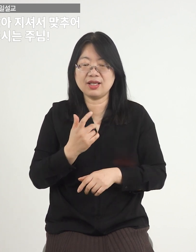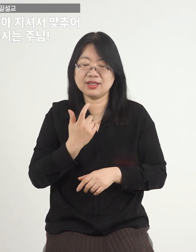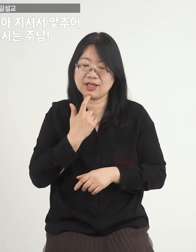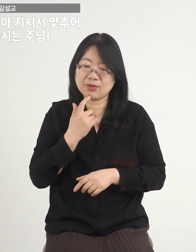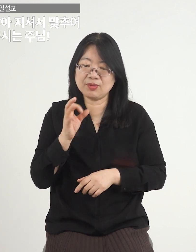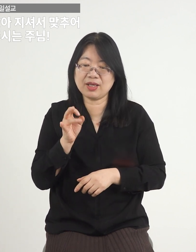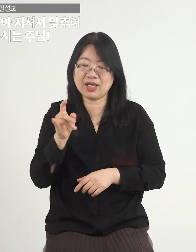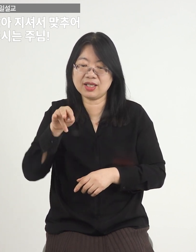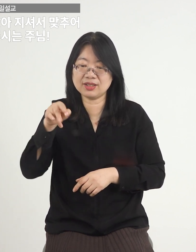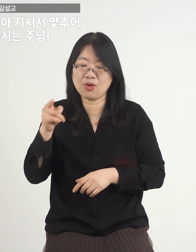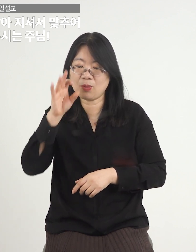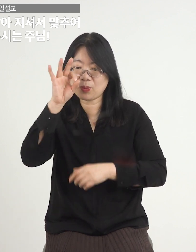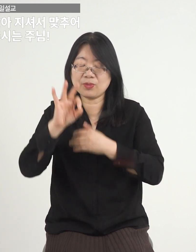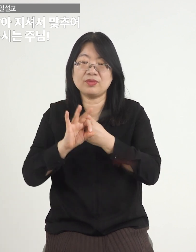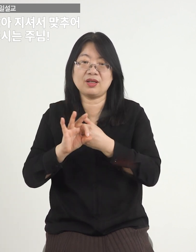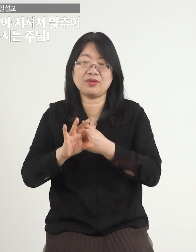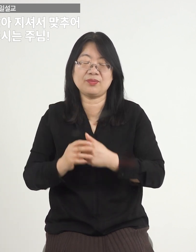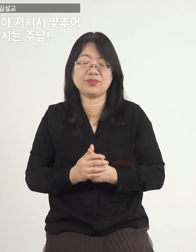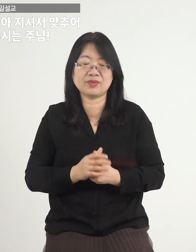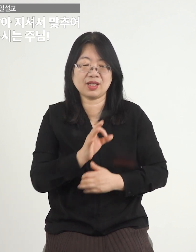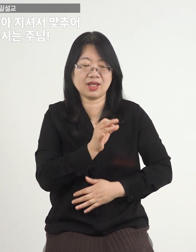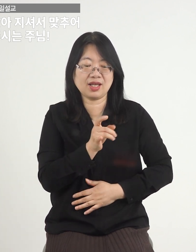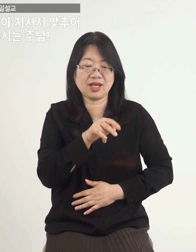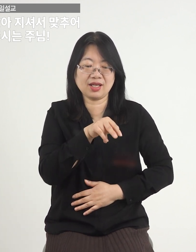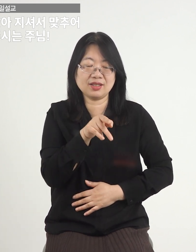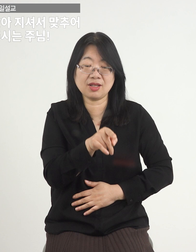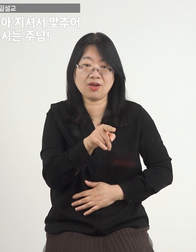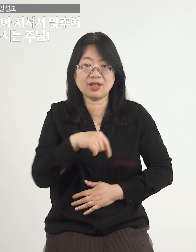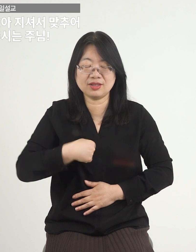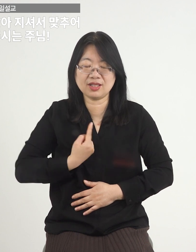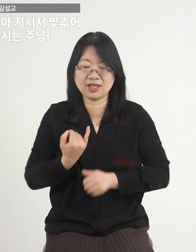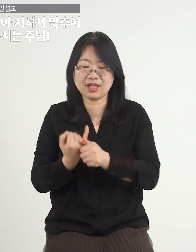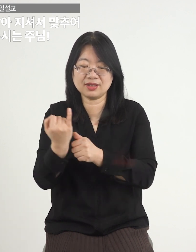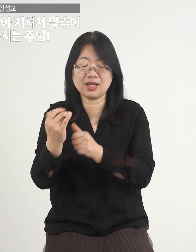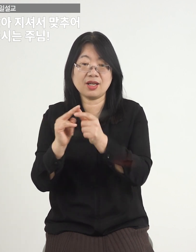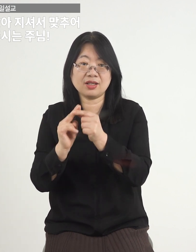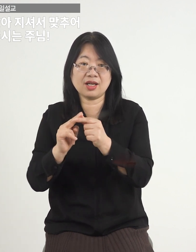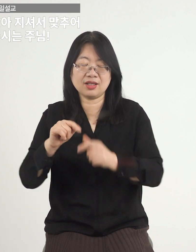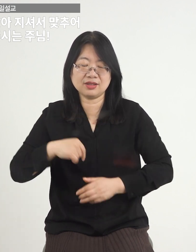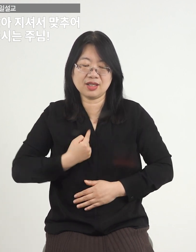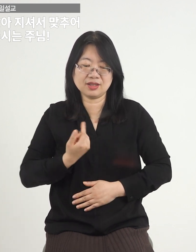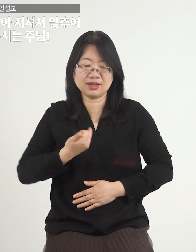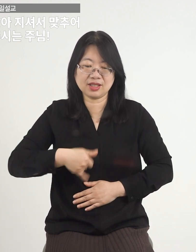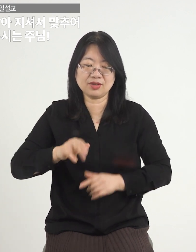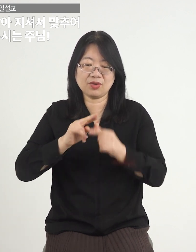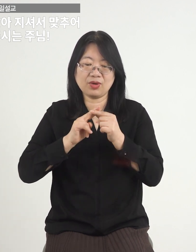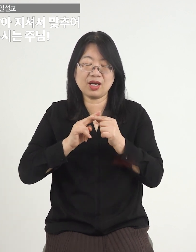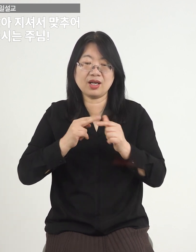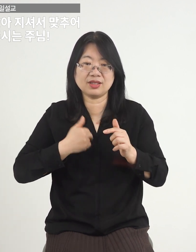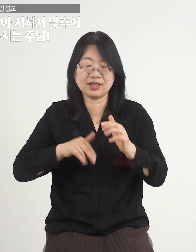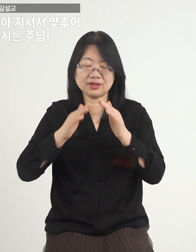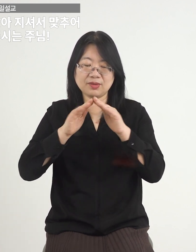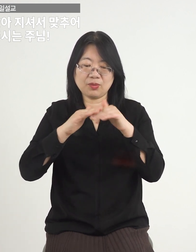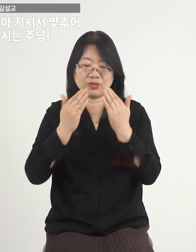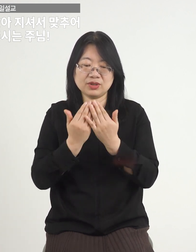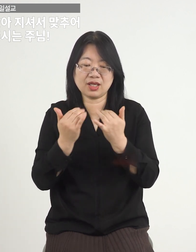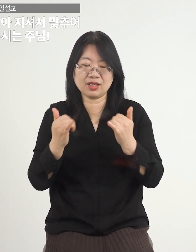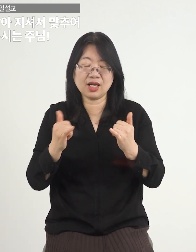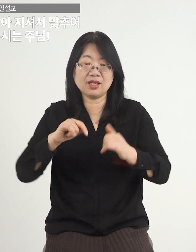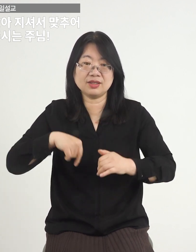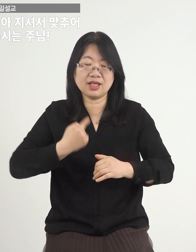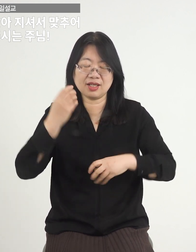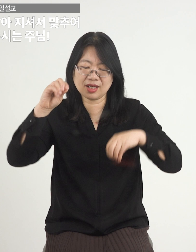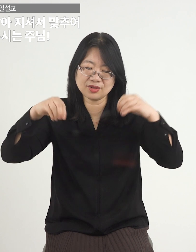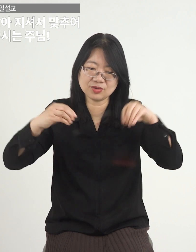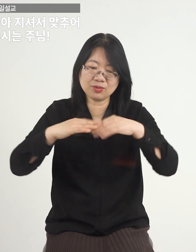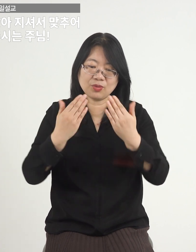케이스를 우리가 보겠는데요. 에서가 자기 아내들과 자기 자녀들과 자기 집의 모든 사람과 자기의 가축과